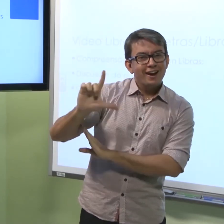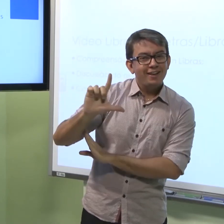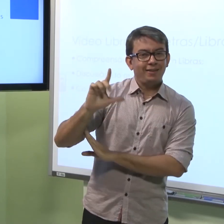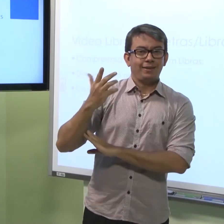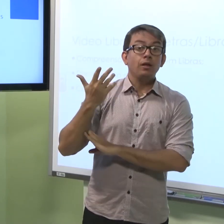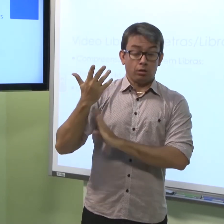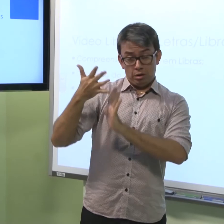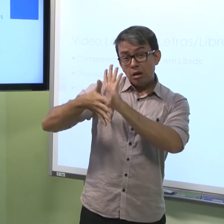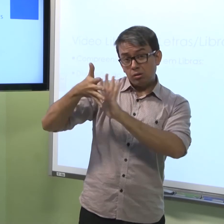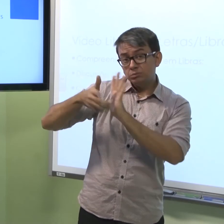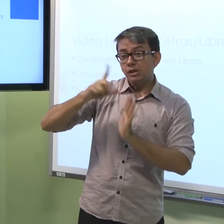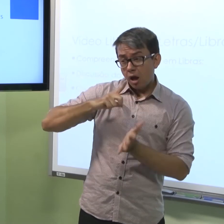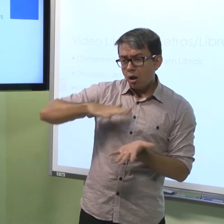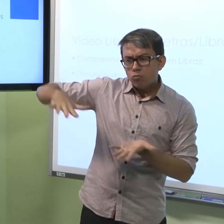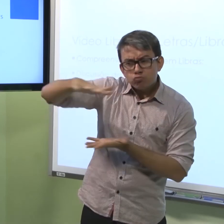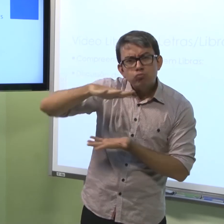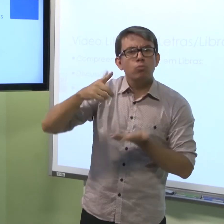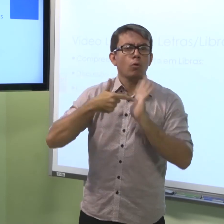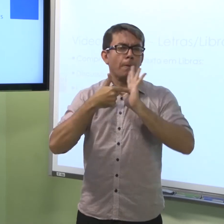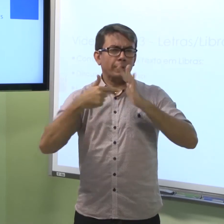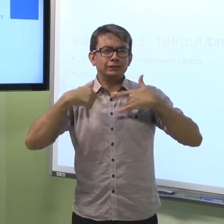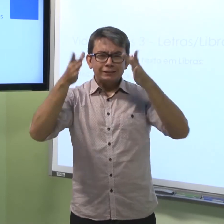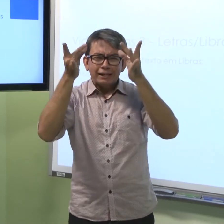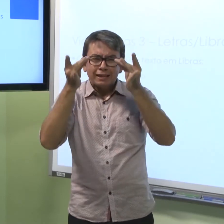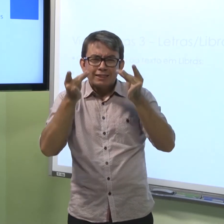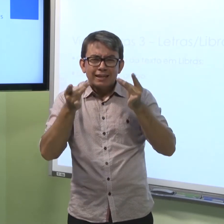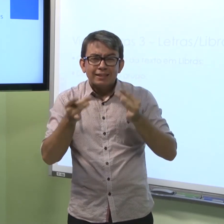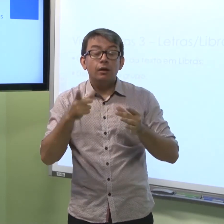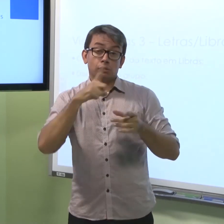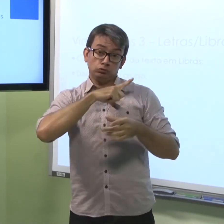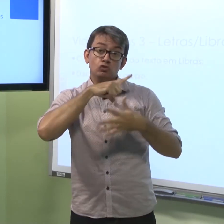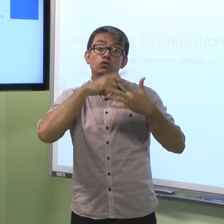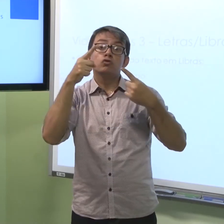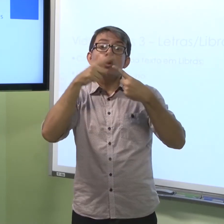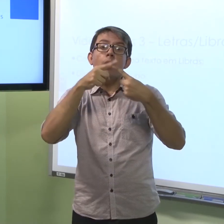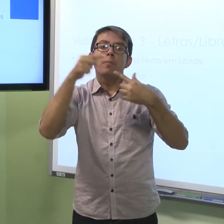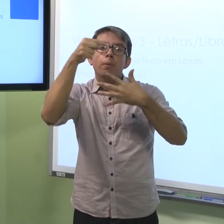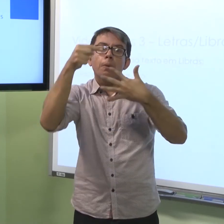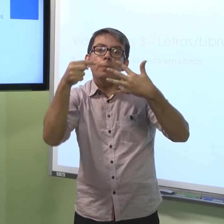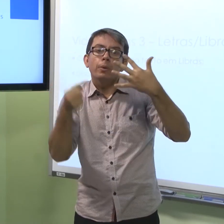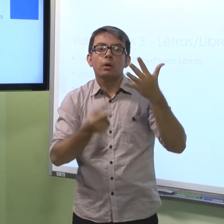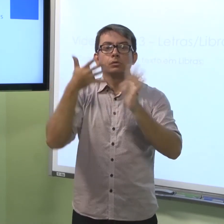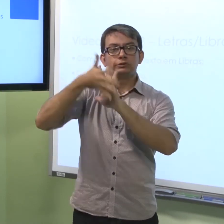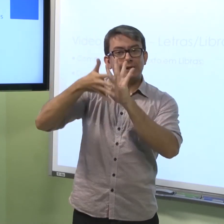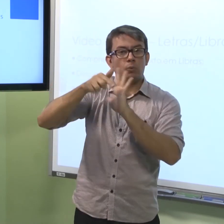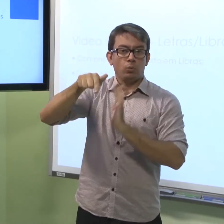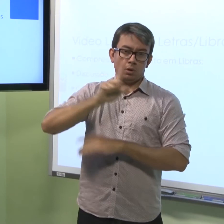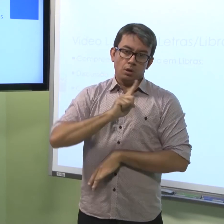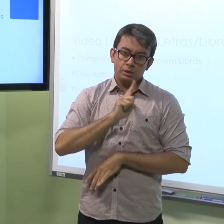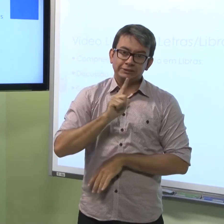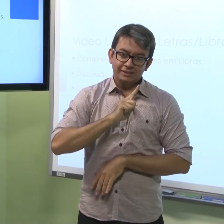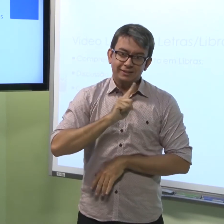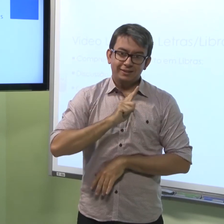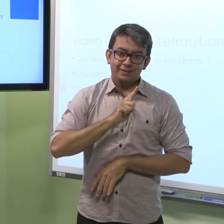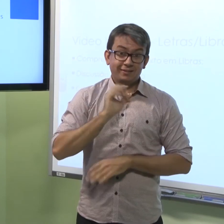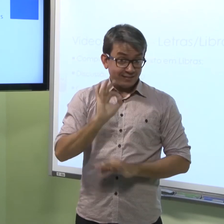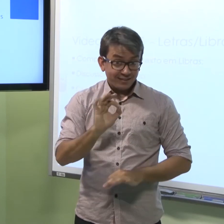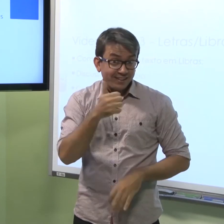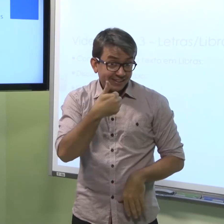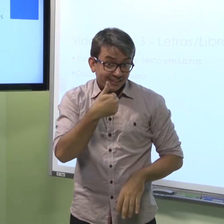esses classificadores nas línguas de sinais. Eu irei explicar detalhadamente, irei falar sobre os tipos de cada um deles, tá